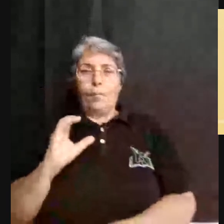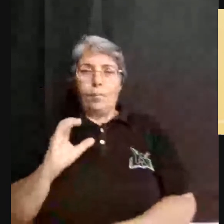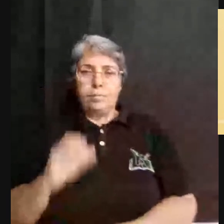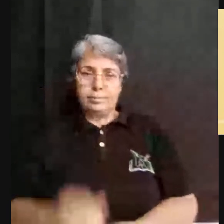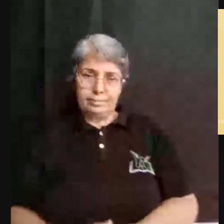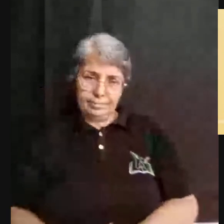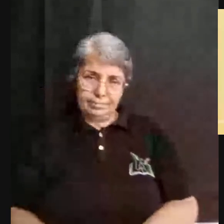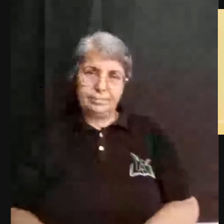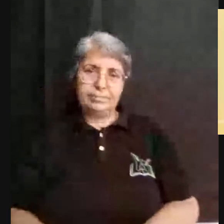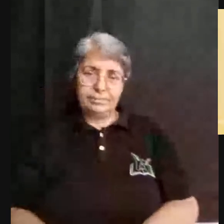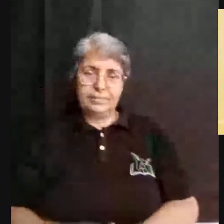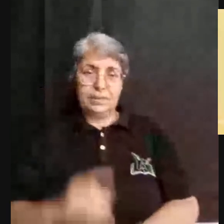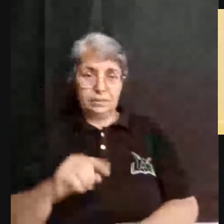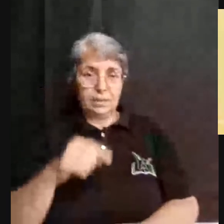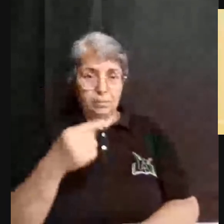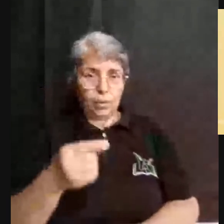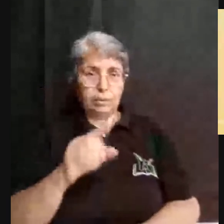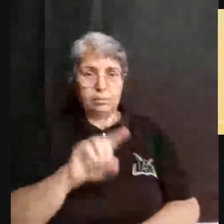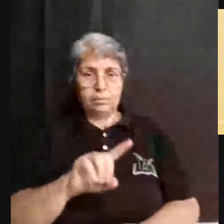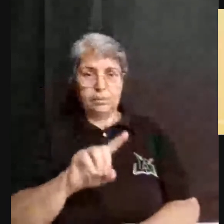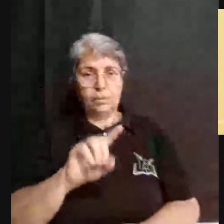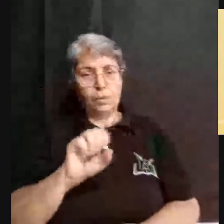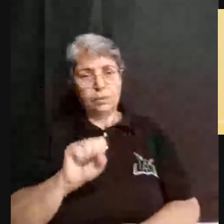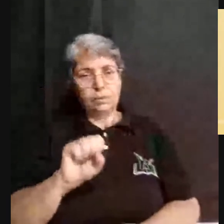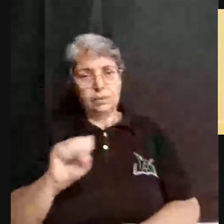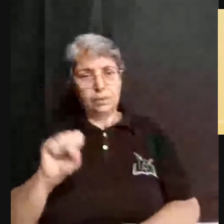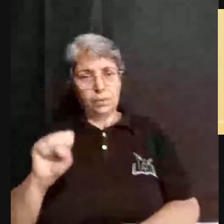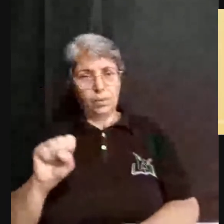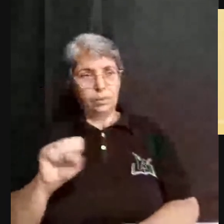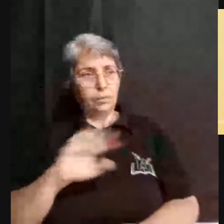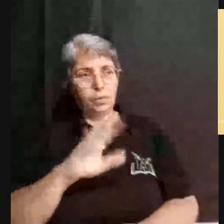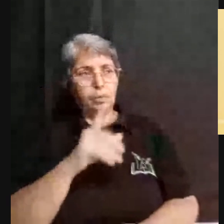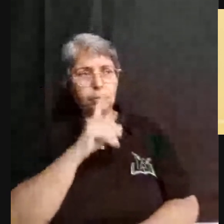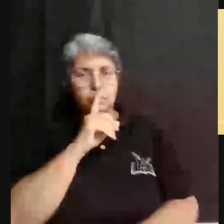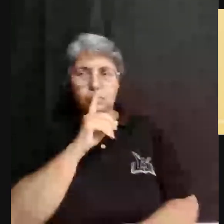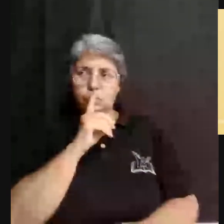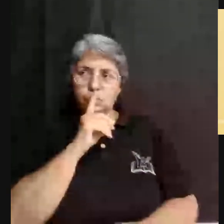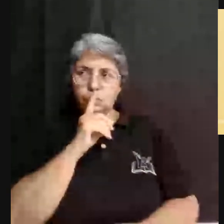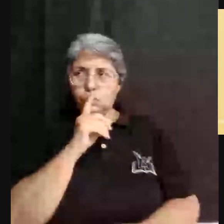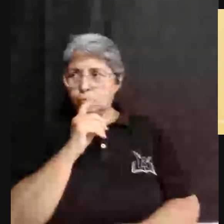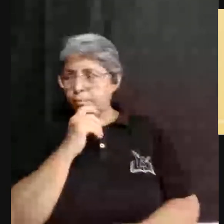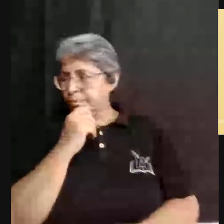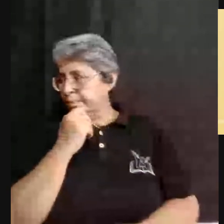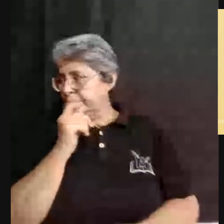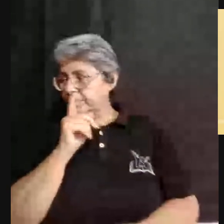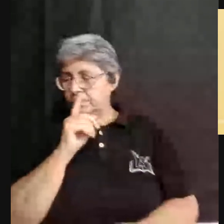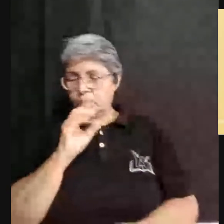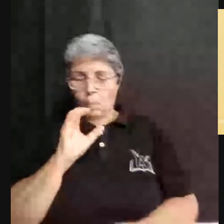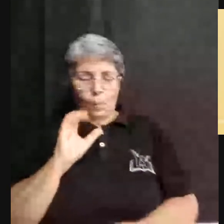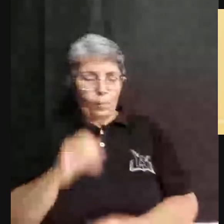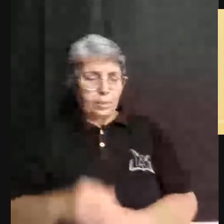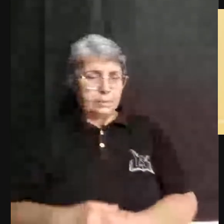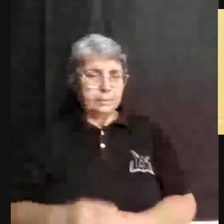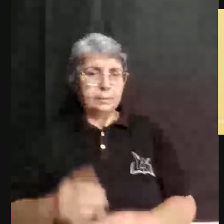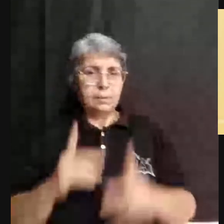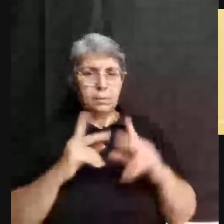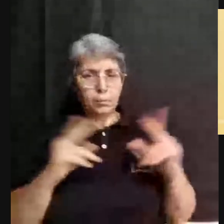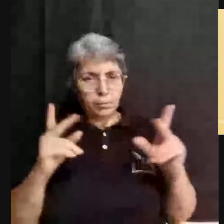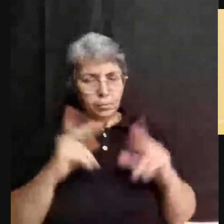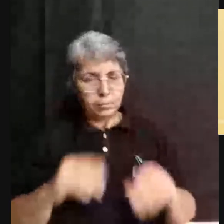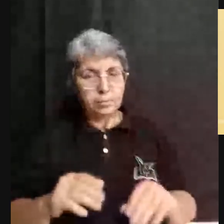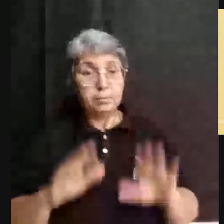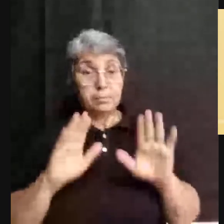1888. Entretanto, a despeito das confissões, a oposição à mensagem da justiça de Cristo nunca deixou de